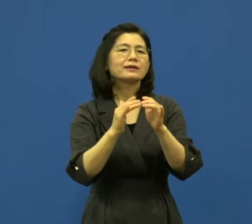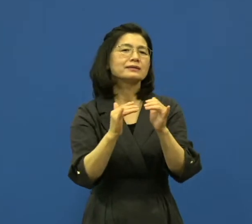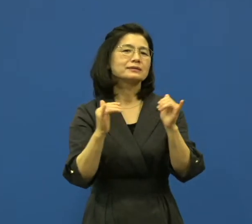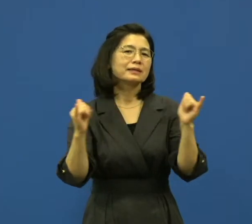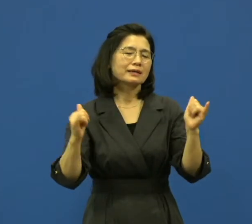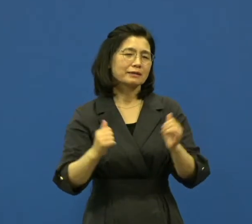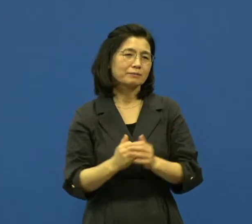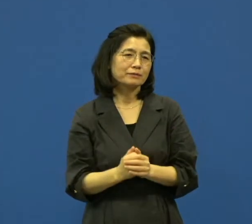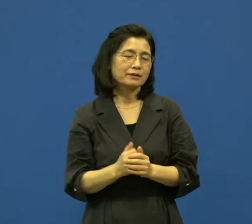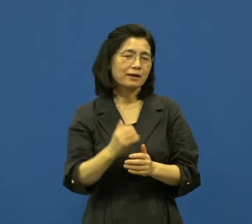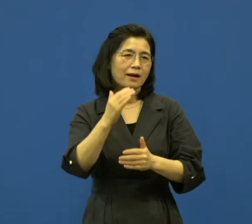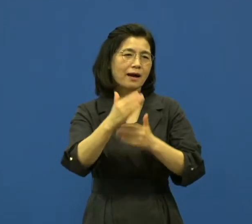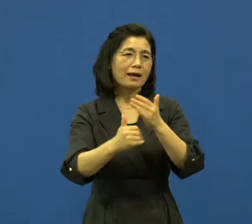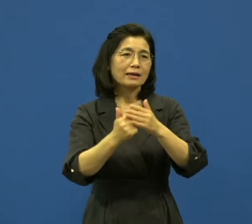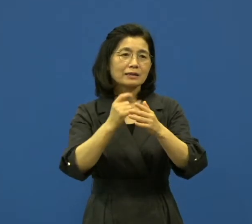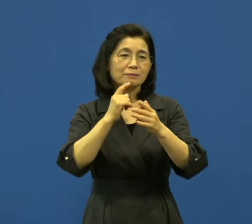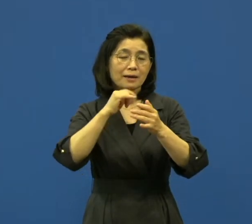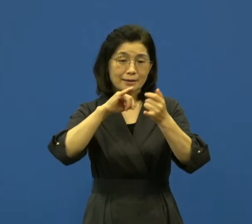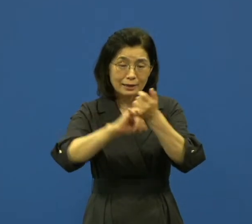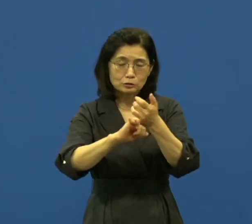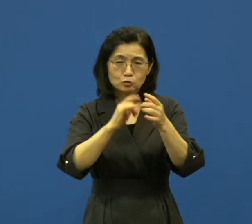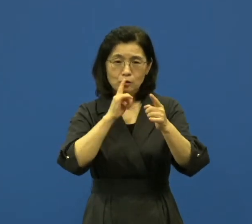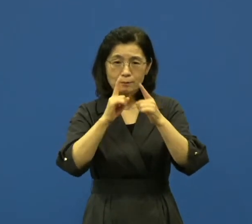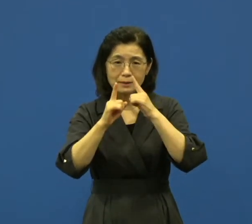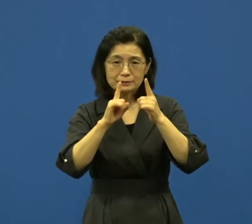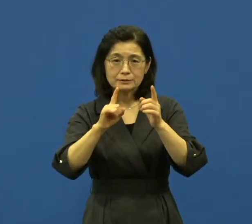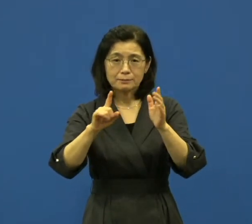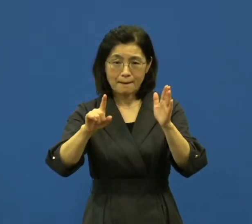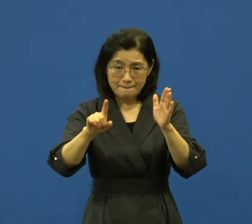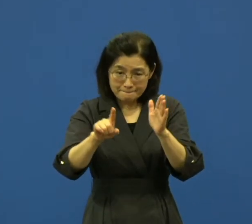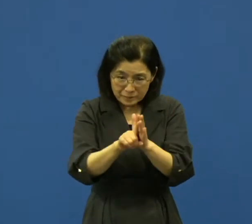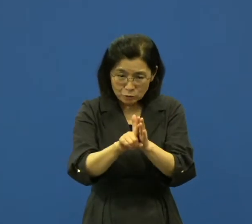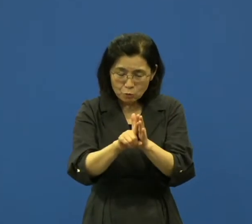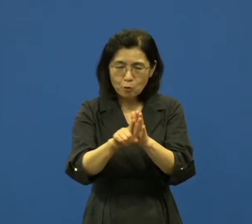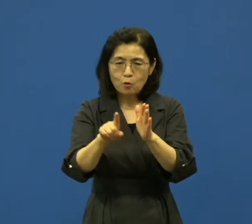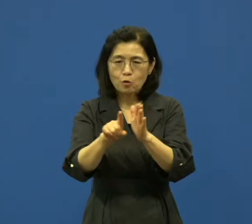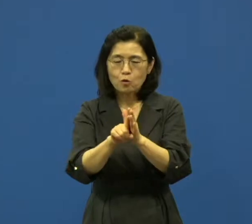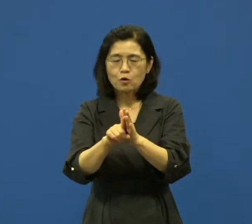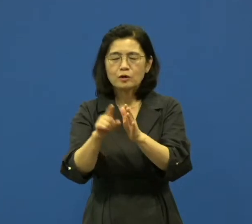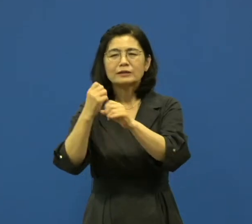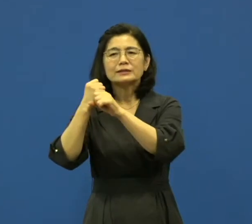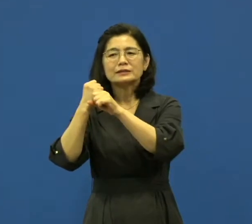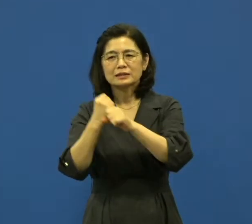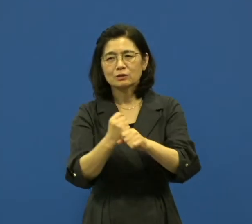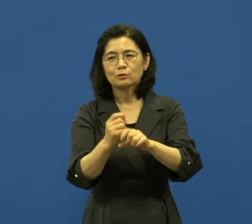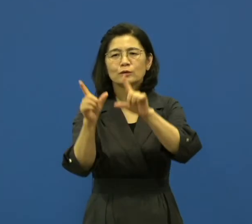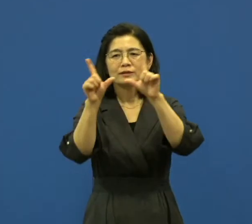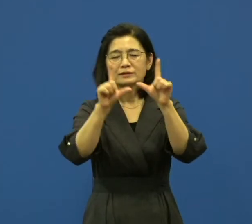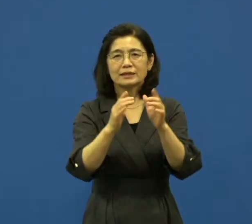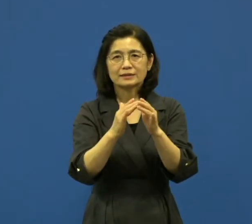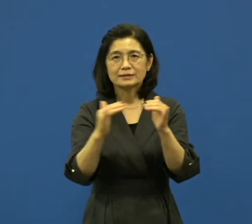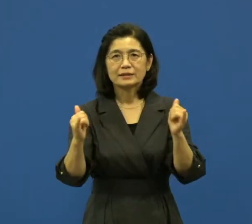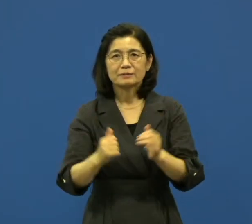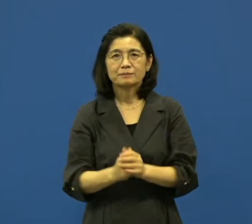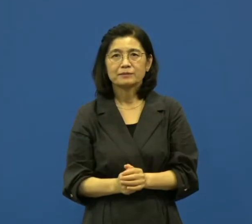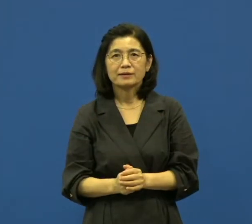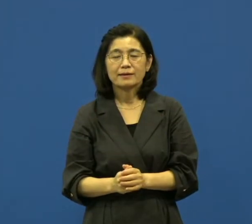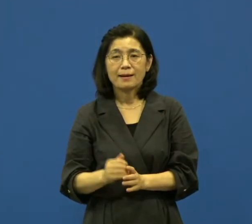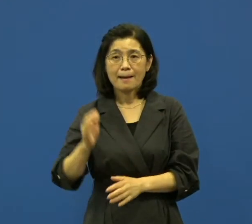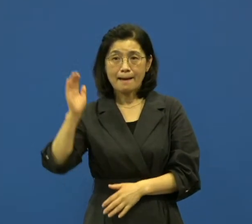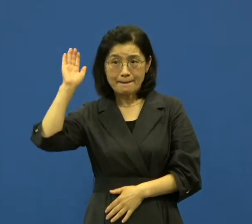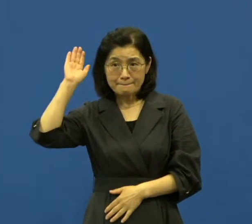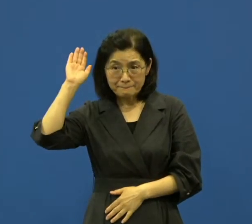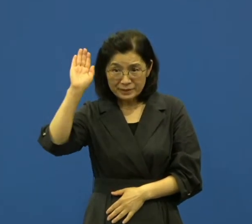그 약속을 믿는 거예요. 하나님의 약속을 신뢰하는 겁니다. 미래의 약속이